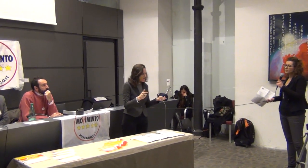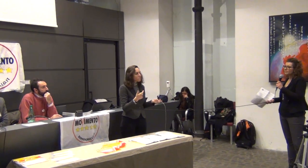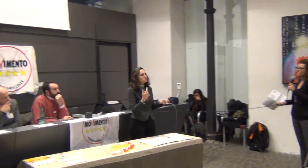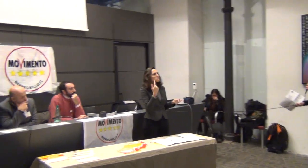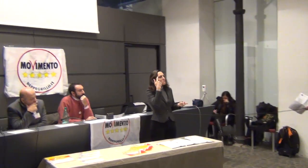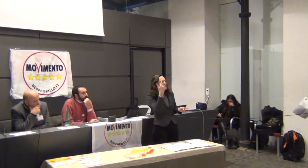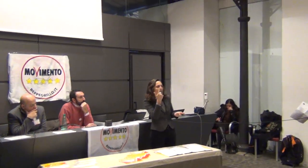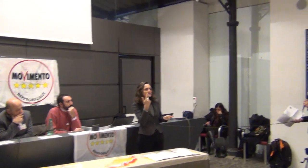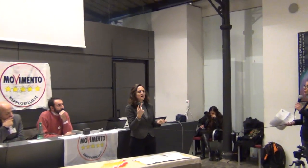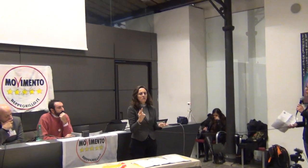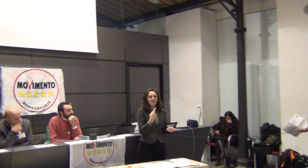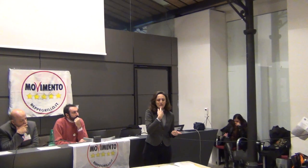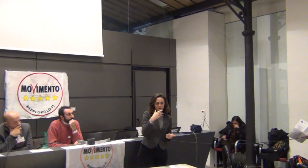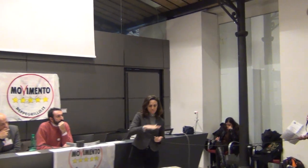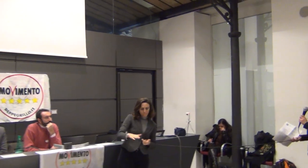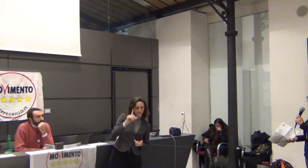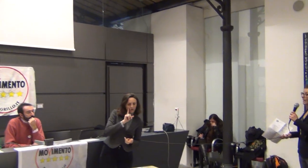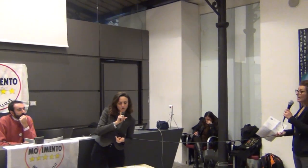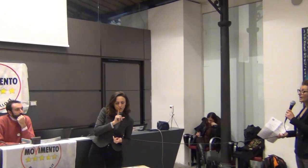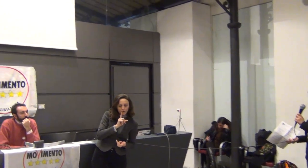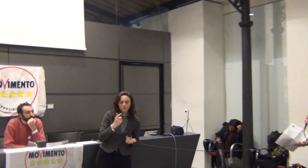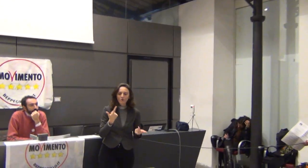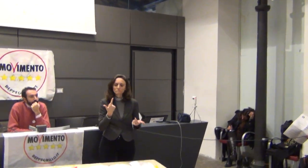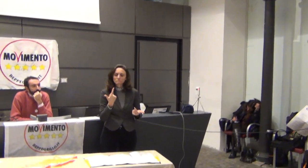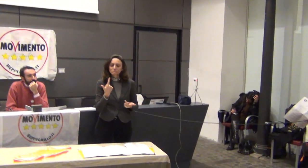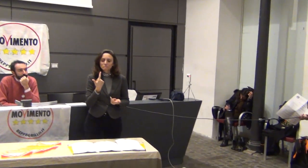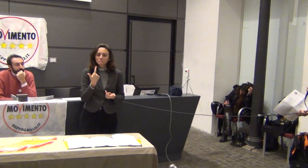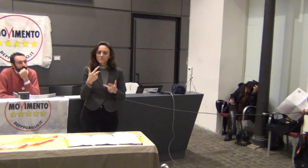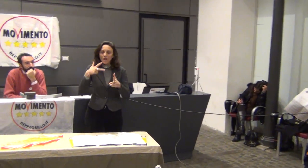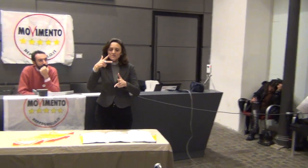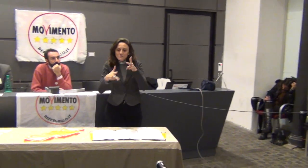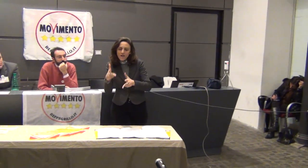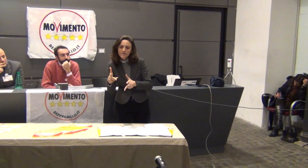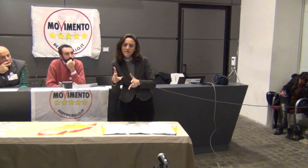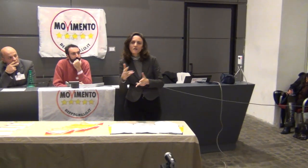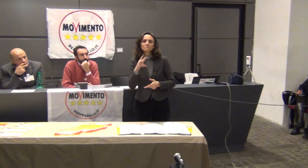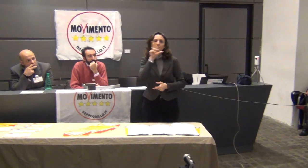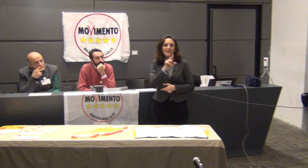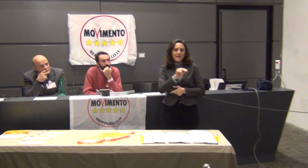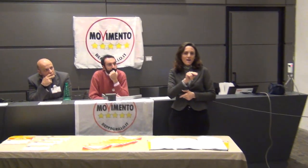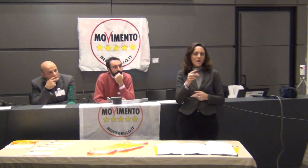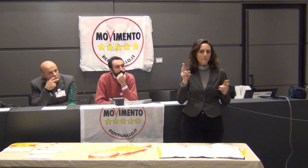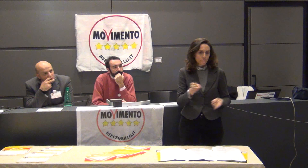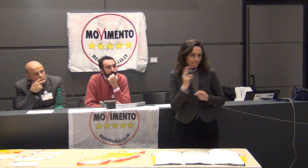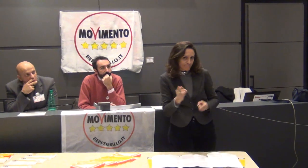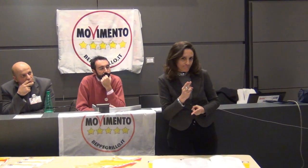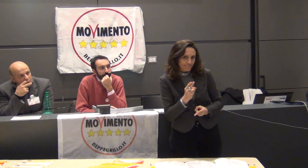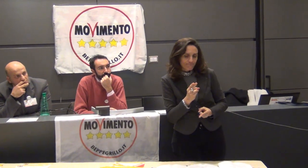molte persone credono che il bambino sordo se segna